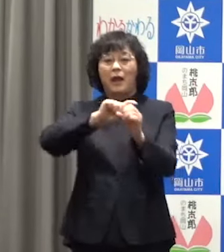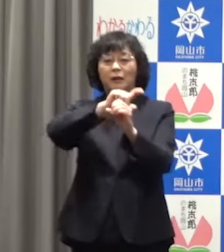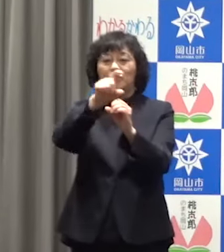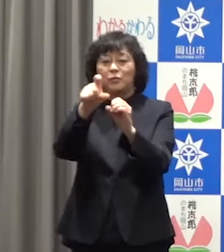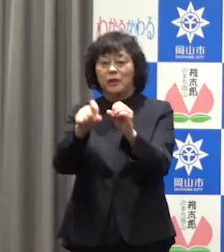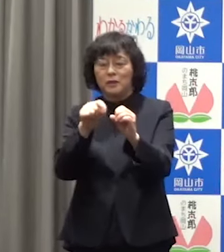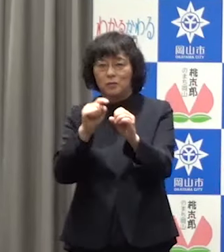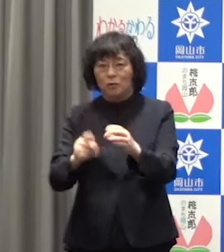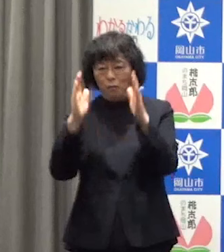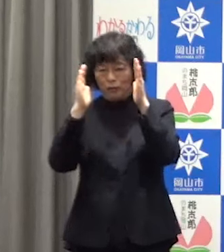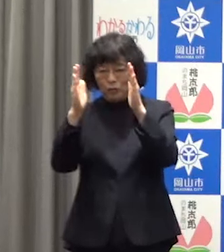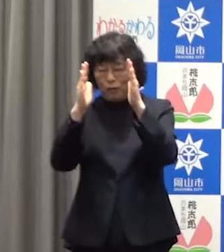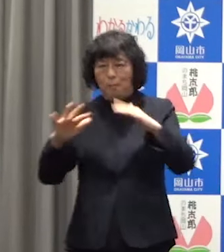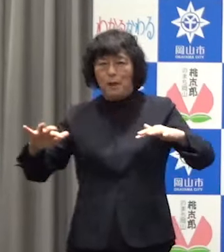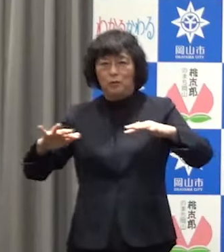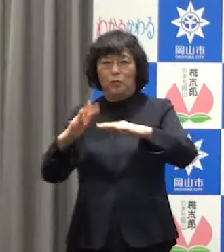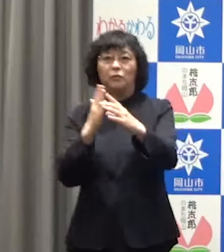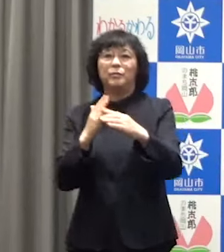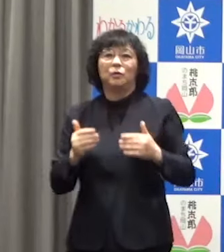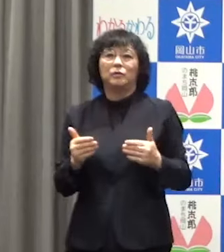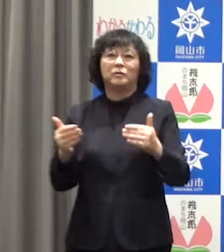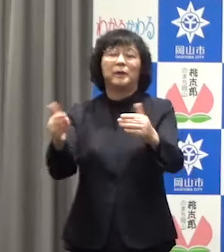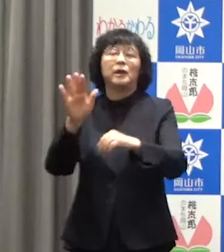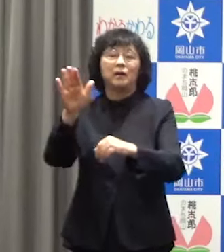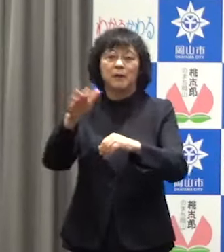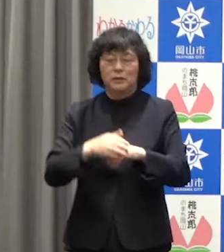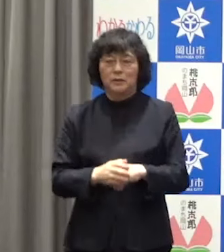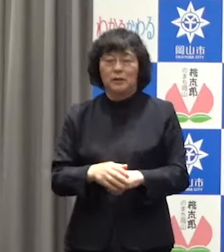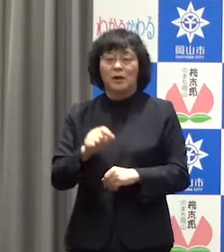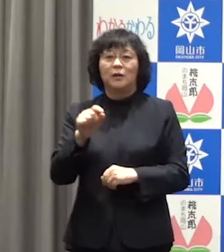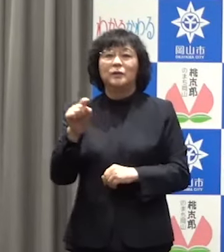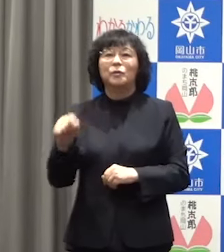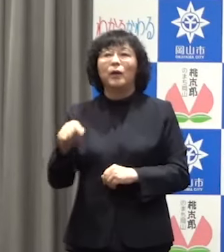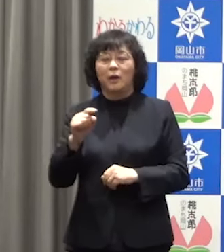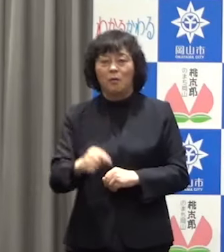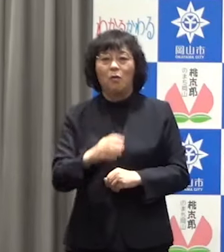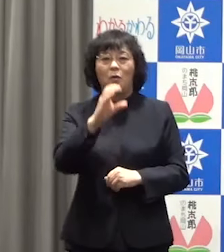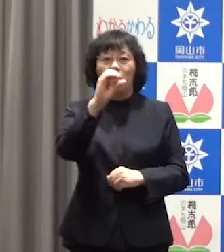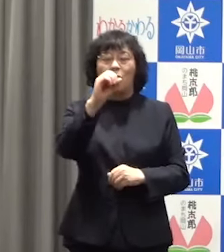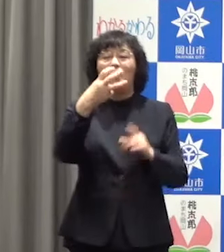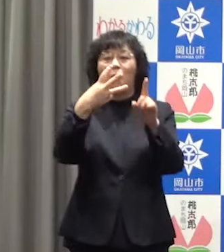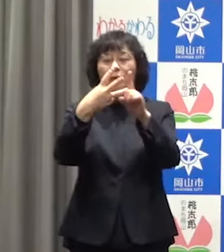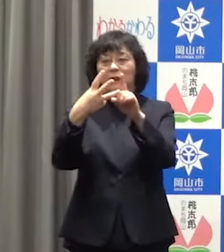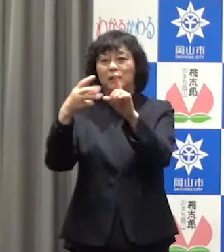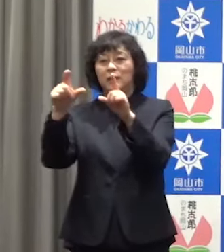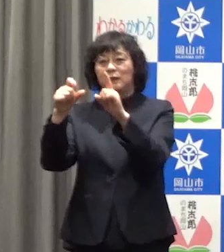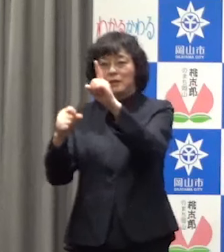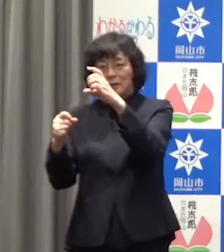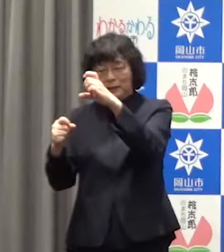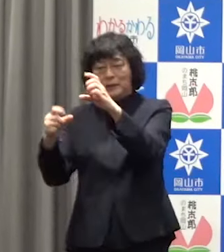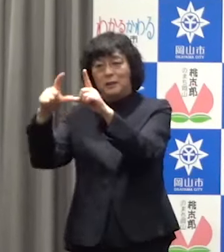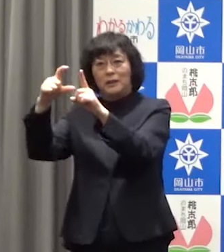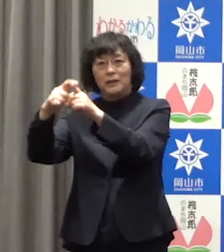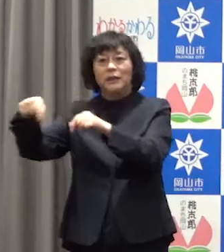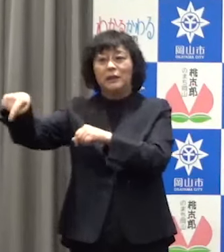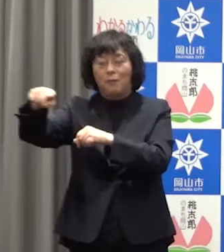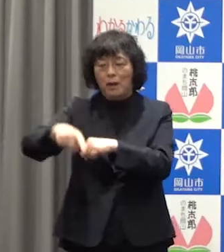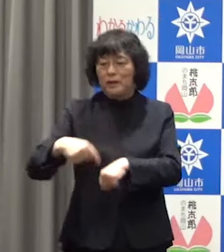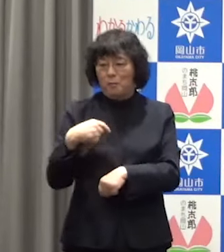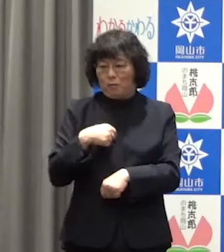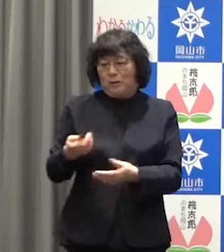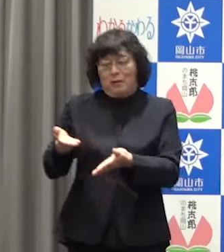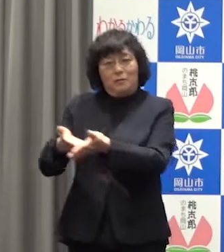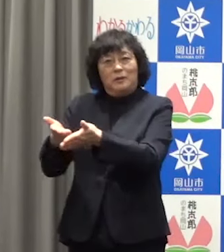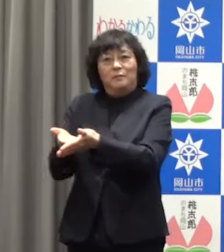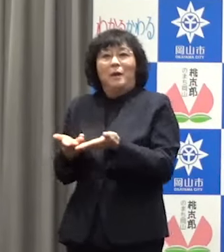。そういったことを OECD 側にもお話を申し上げ、岡山市として、当